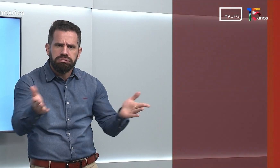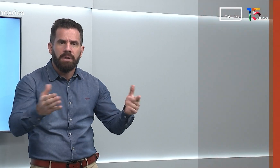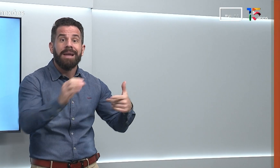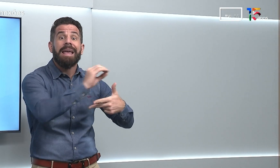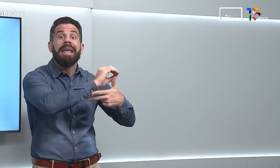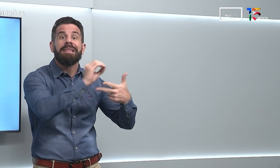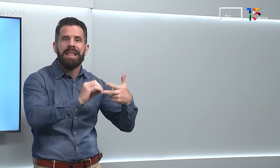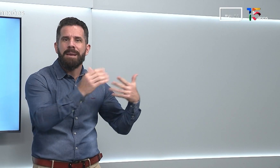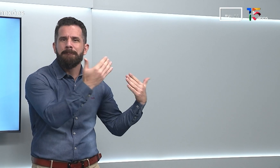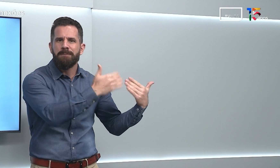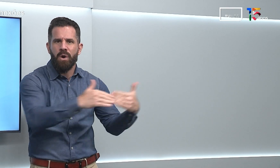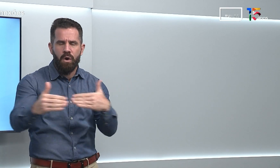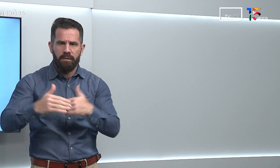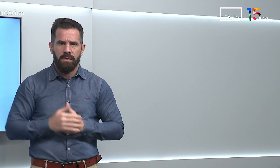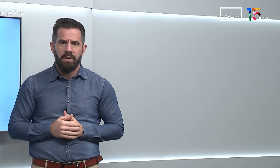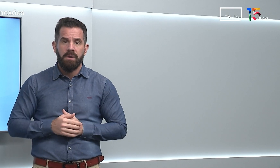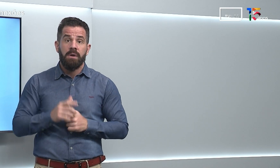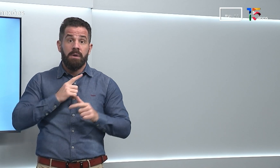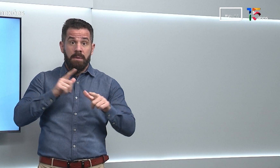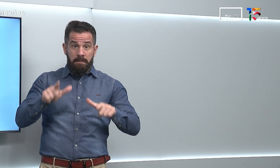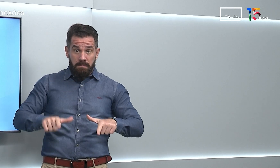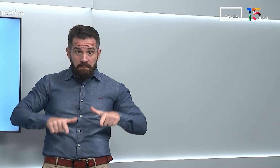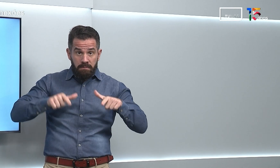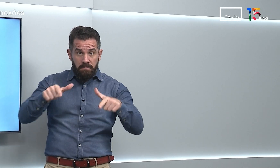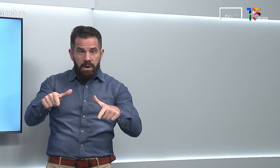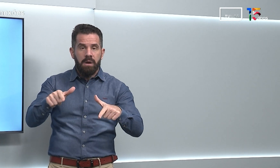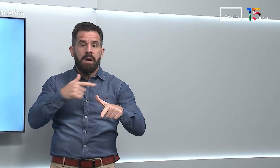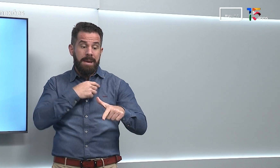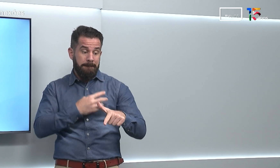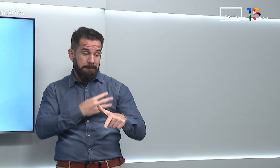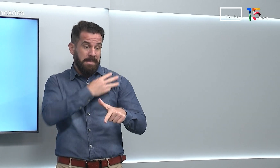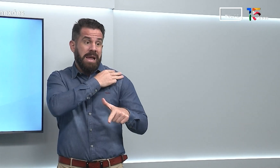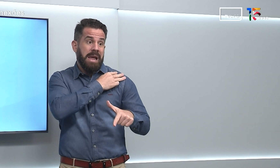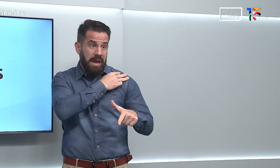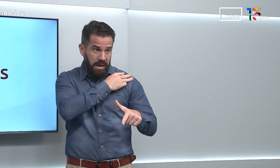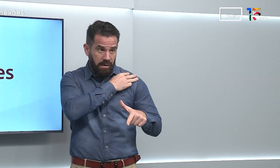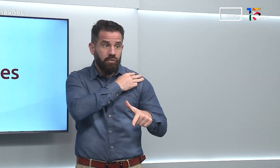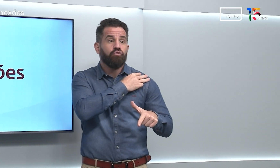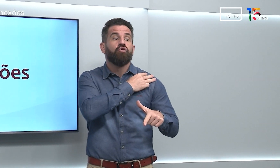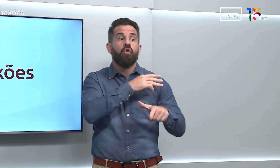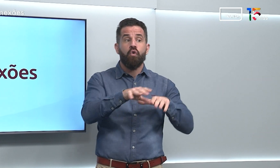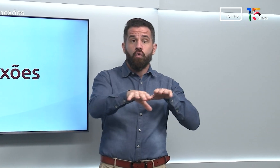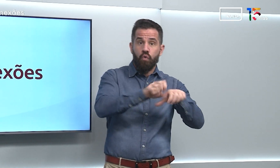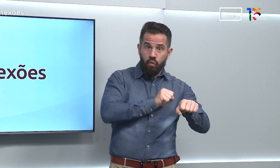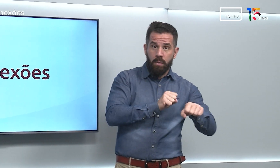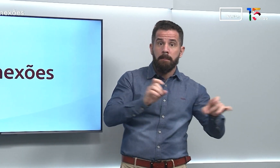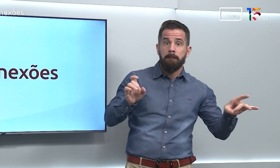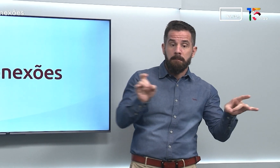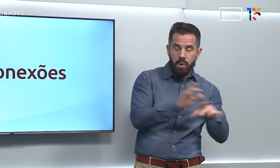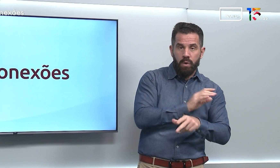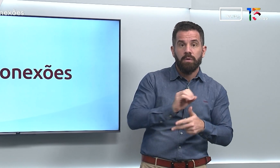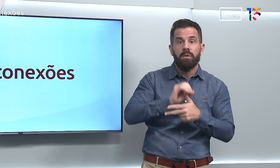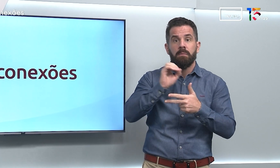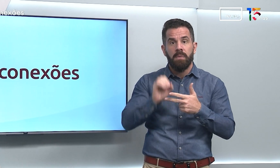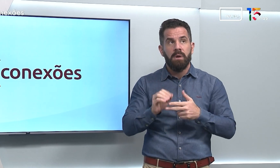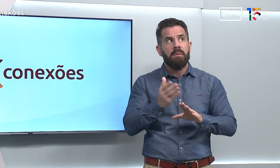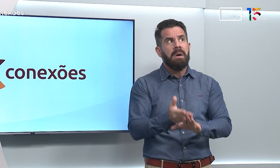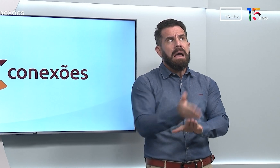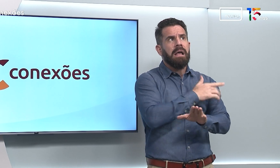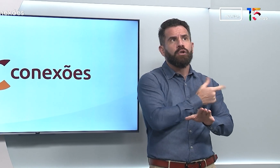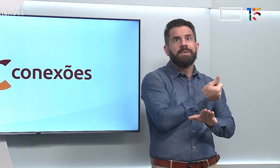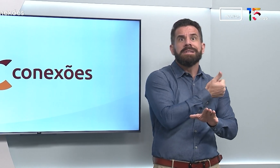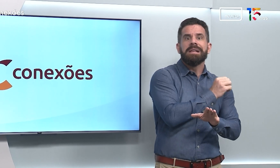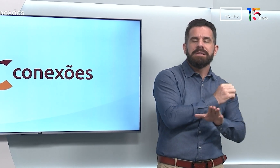A certificação do ensino médio por meio do Enem deixou de vigorar há quase 10 anos, em 2016.